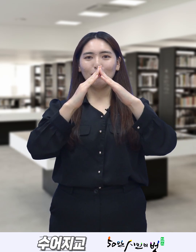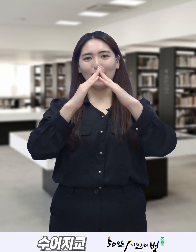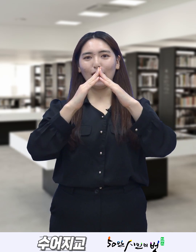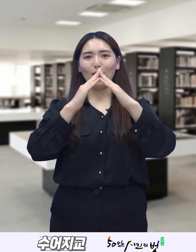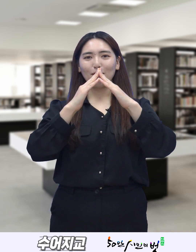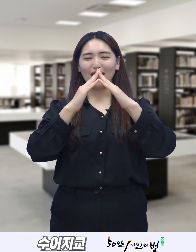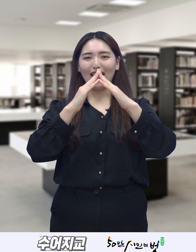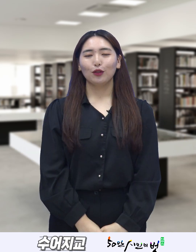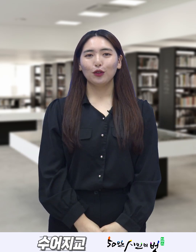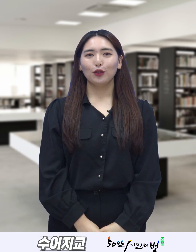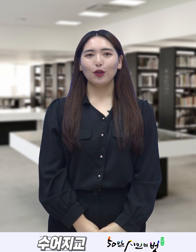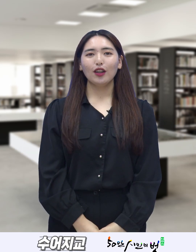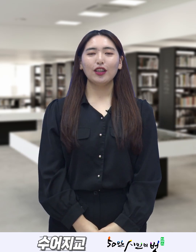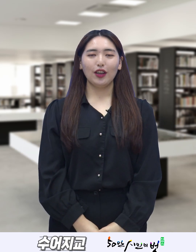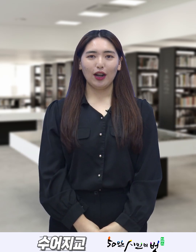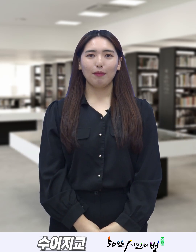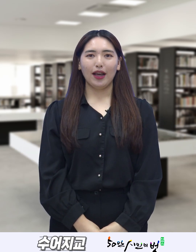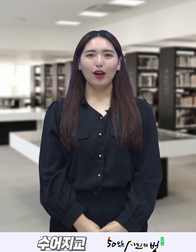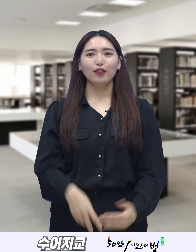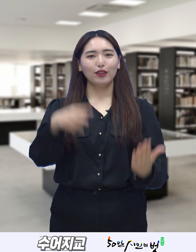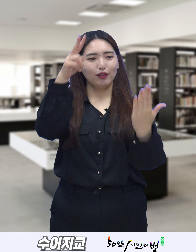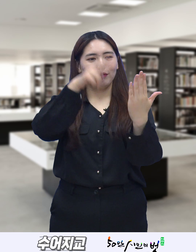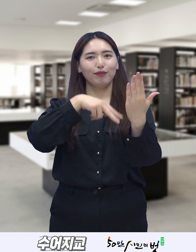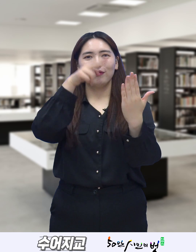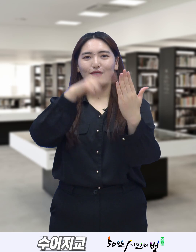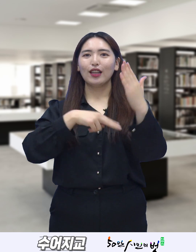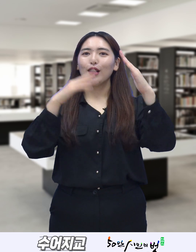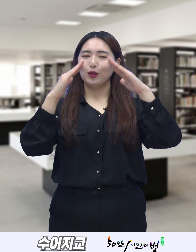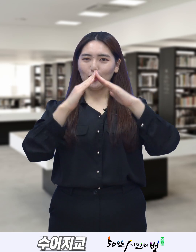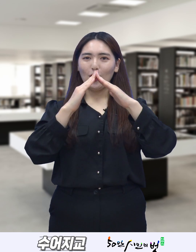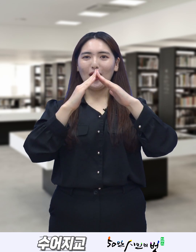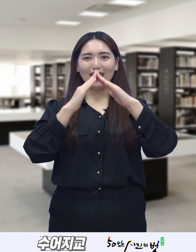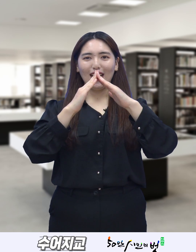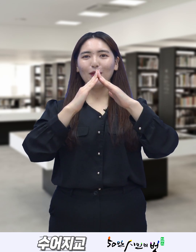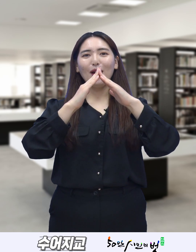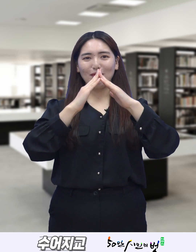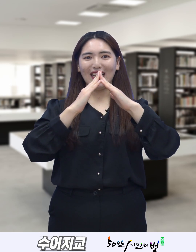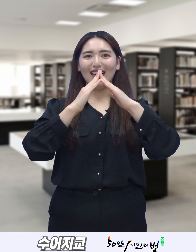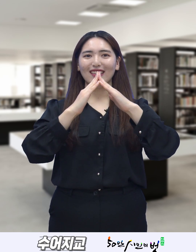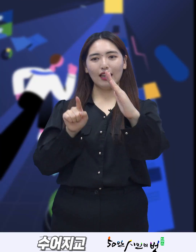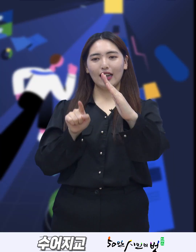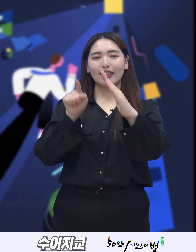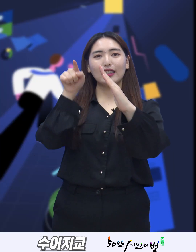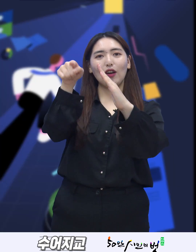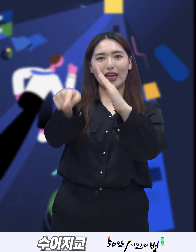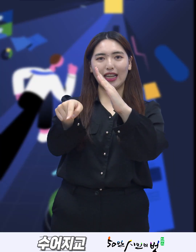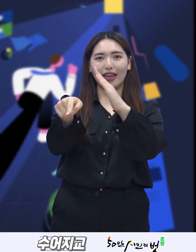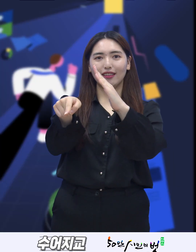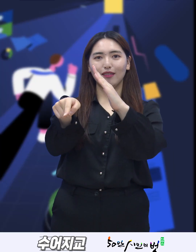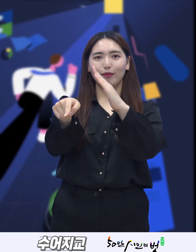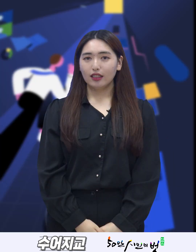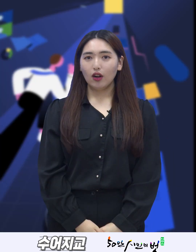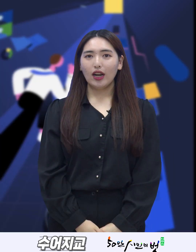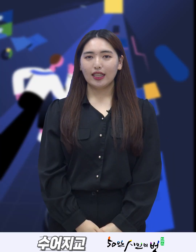집이라고 합니다. 두 수어를 결합하여 도서관이라고 합니다. 들어가다.